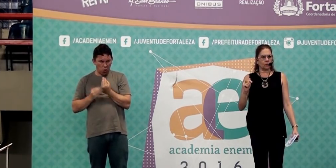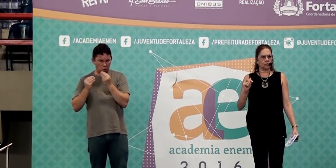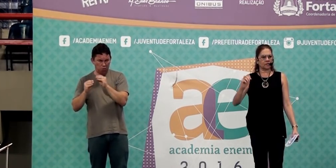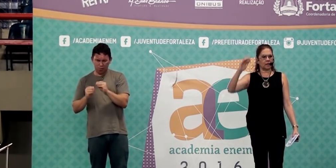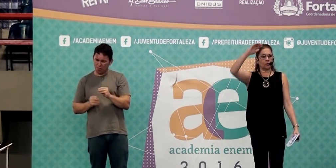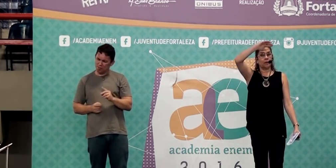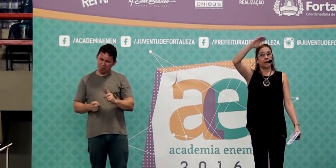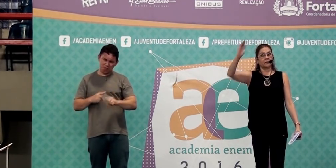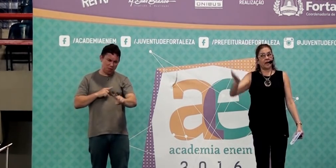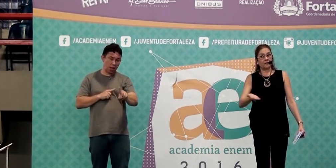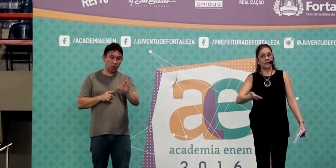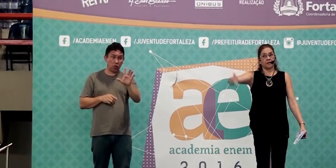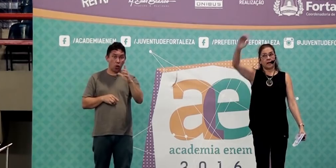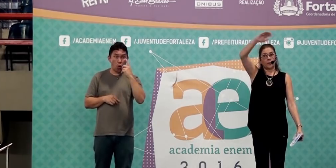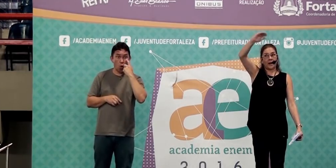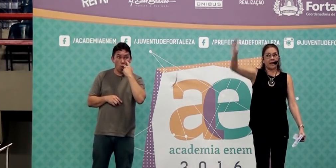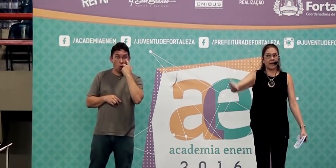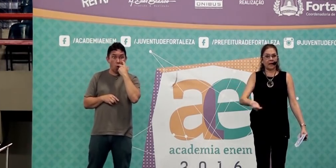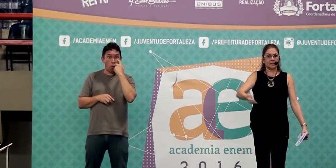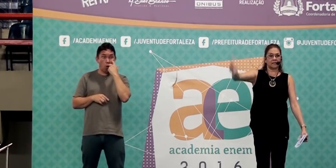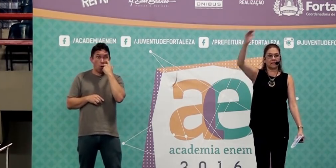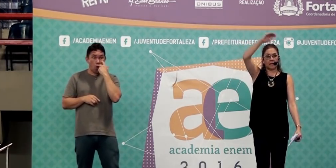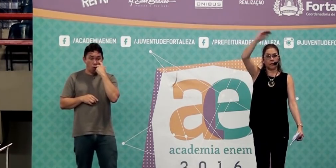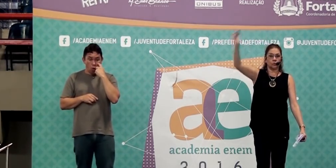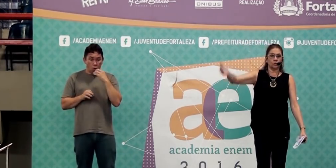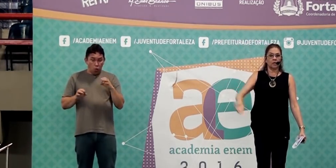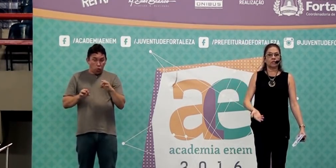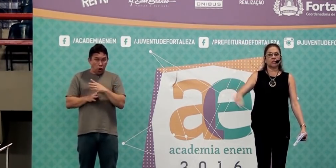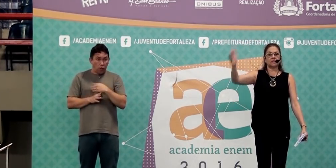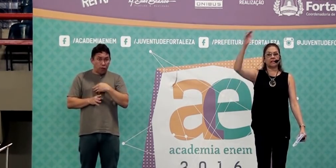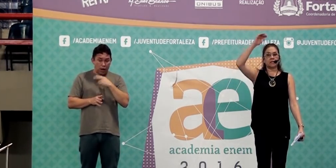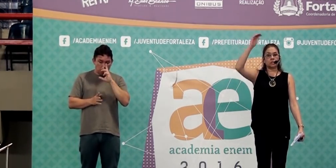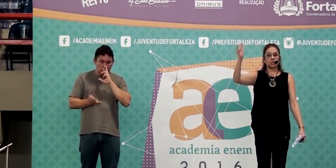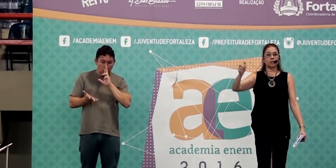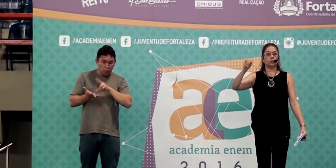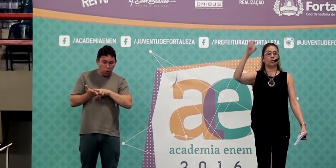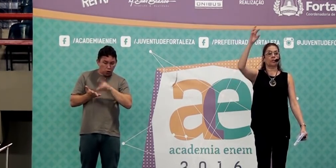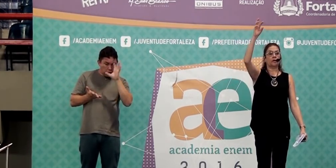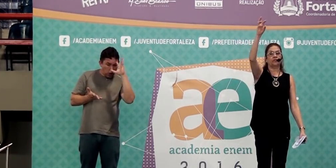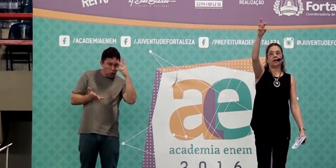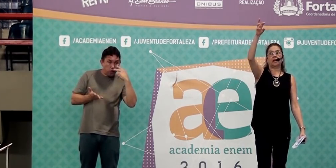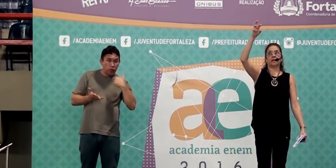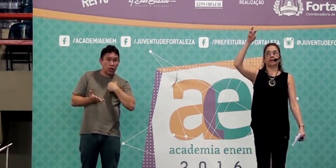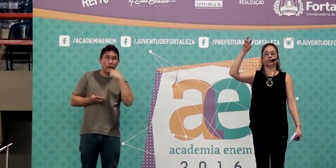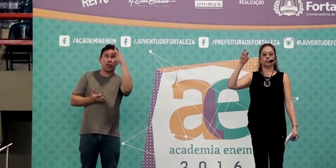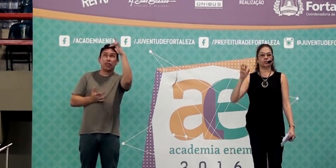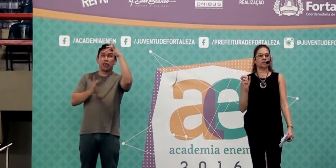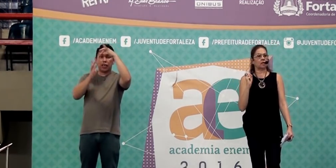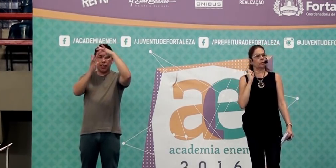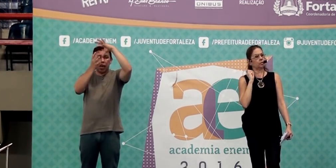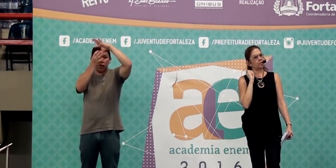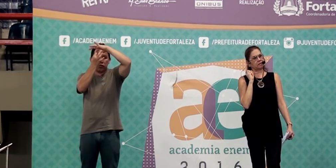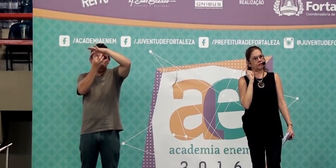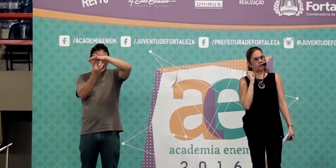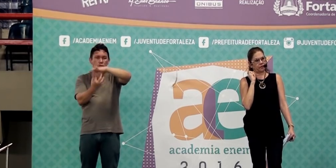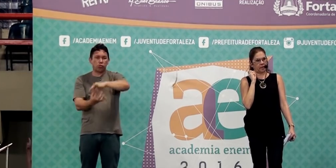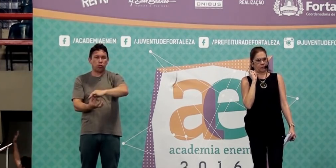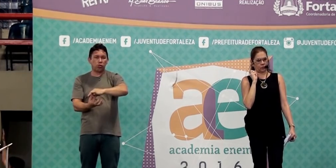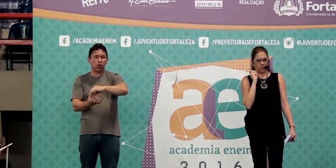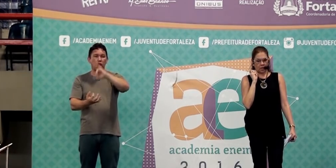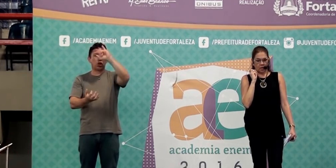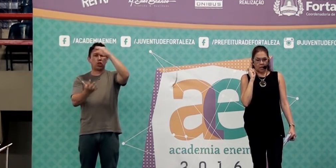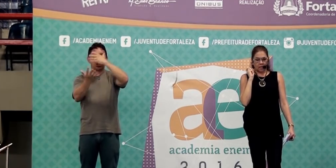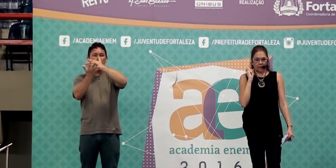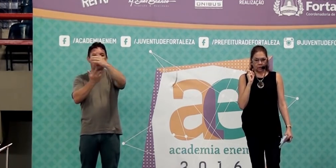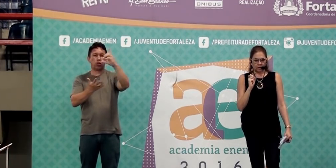na conclusão deve ter uma relação de sentido com o que eu falei na introdução e no